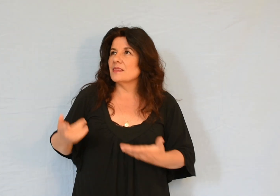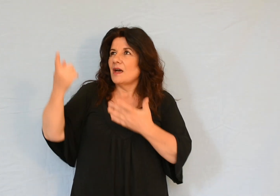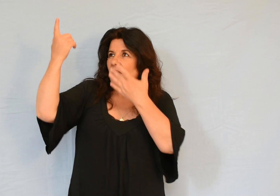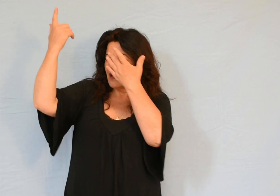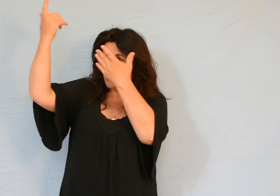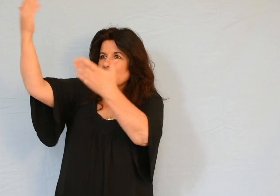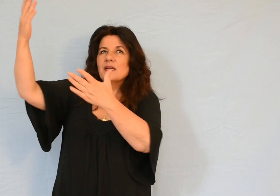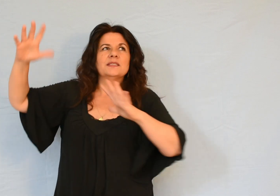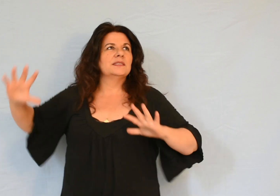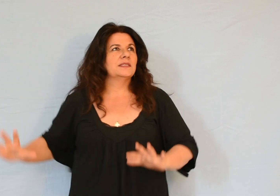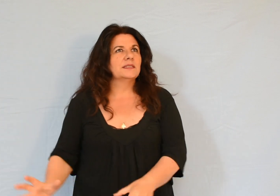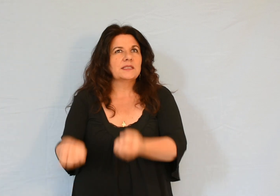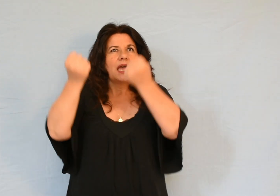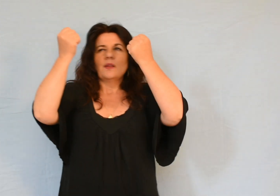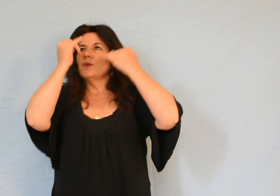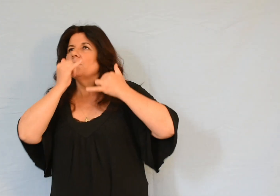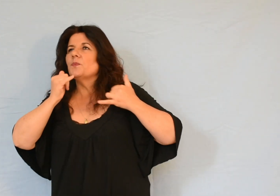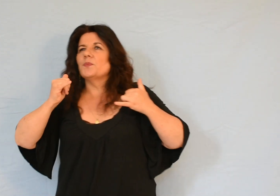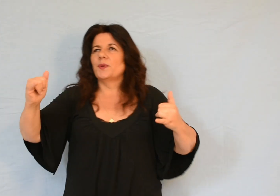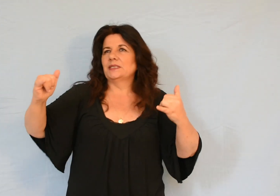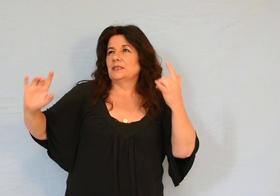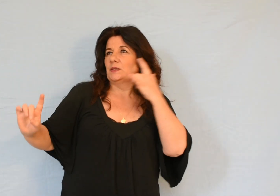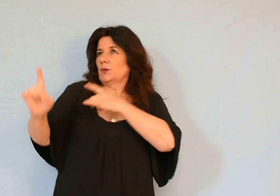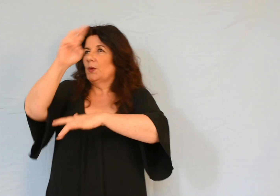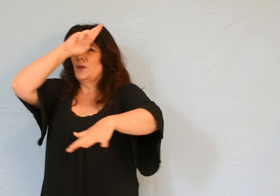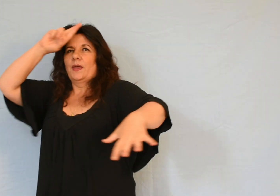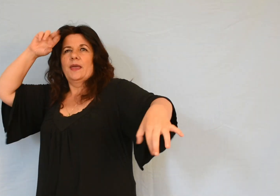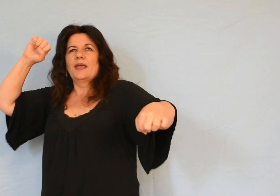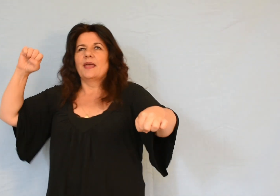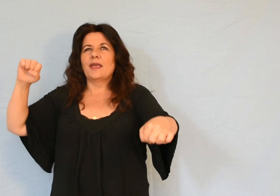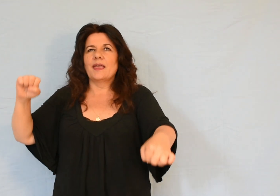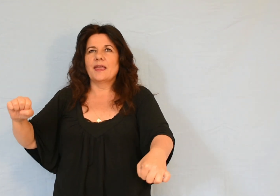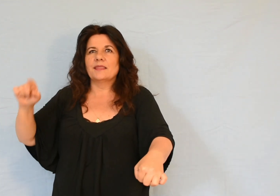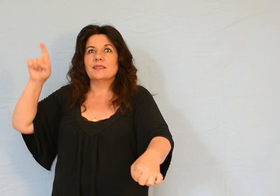et le règne de notre Dieu. Voici le pouvoir de son Christ. »